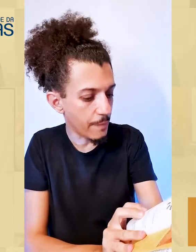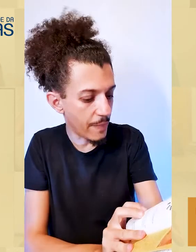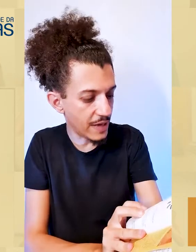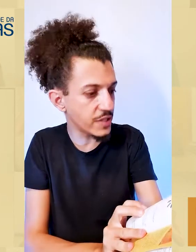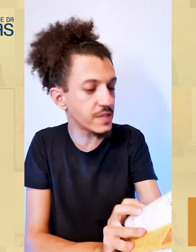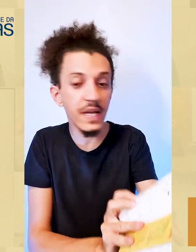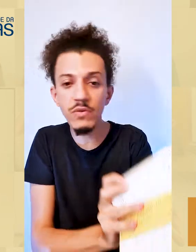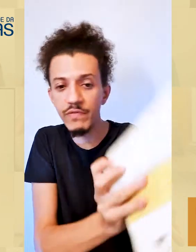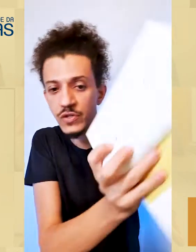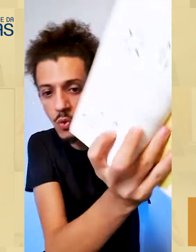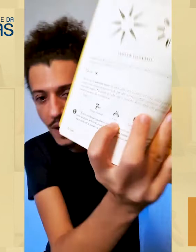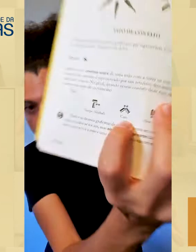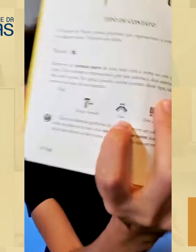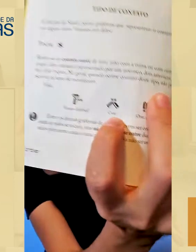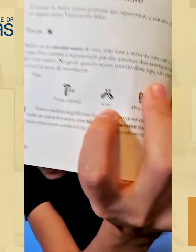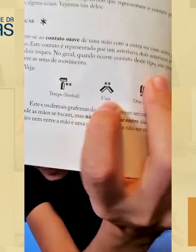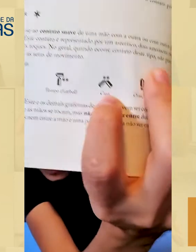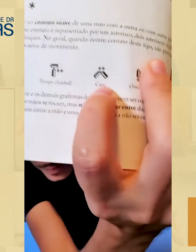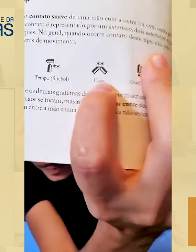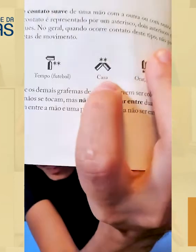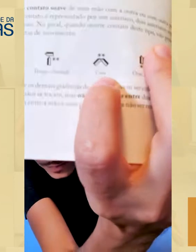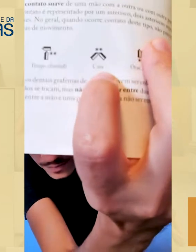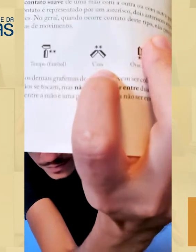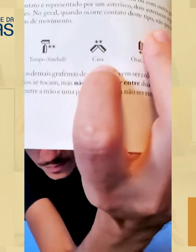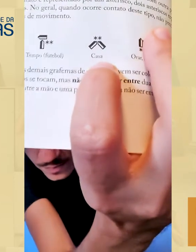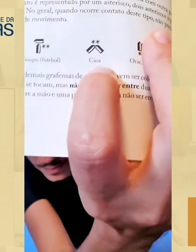Está na página 124.